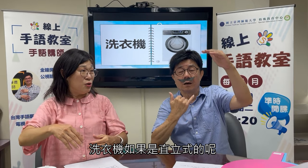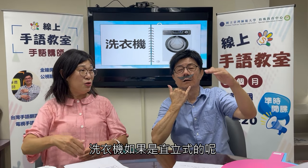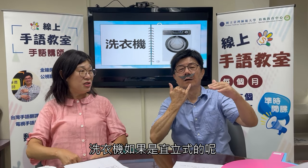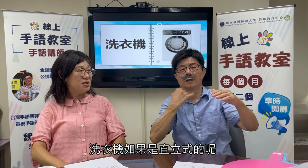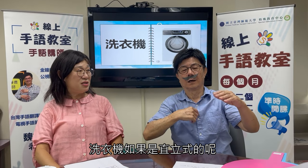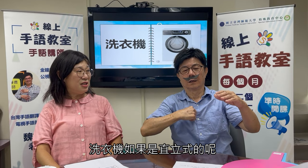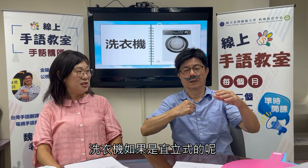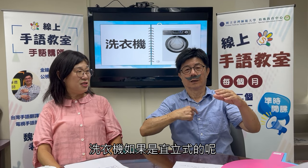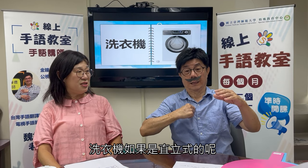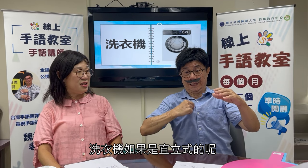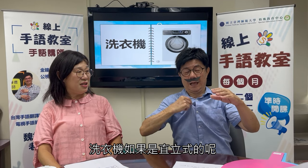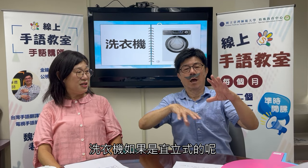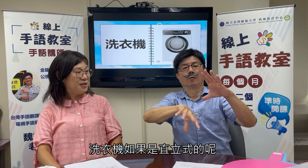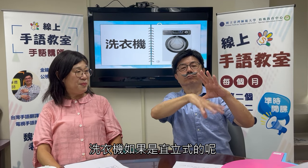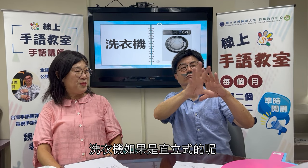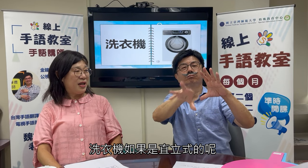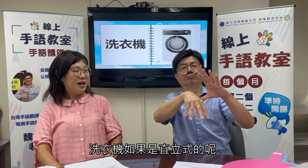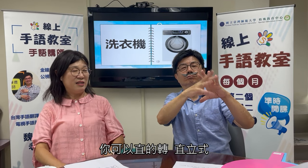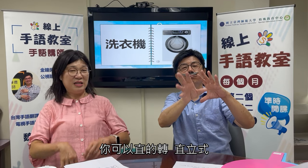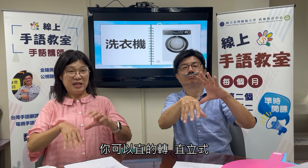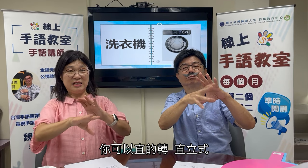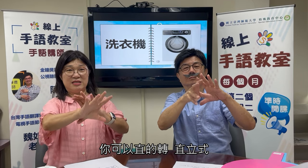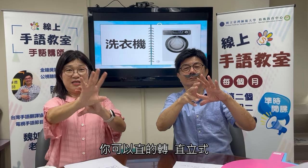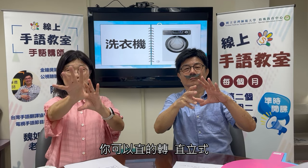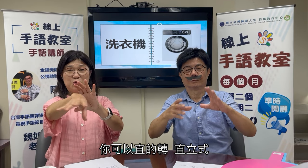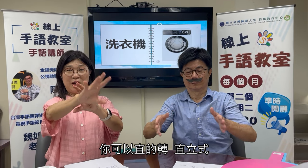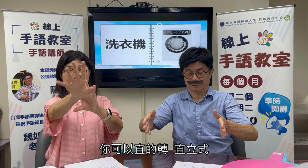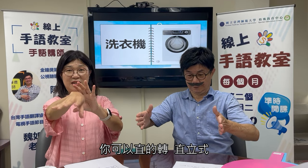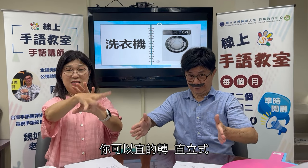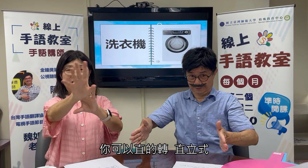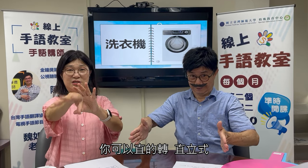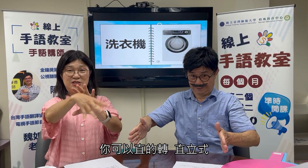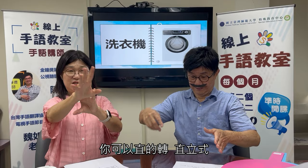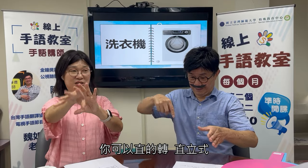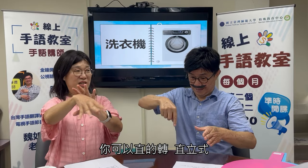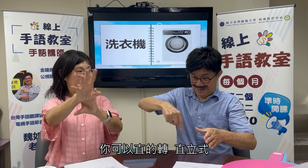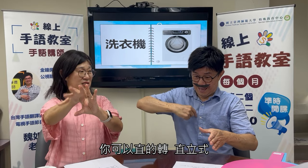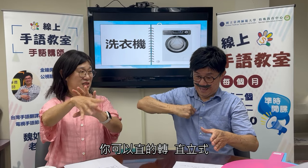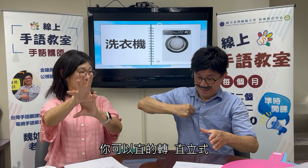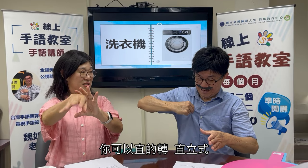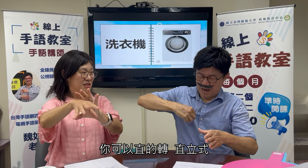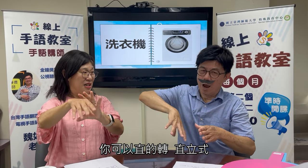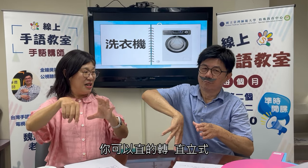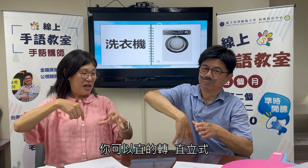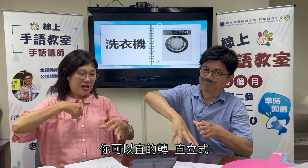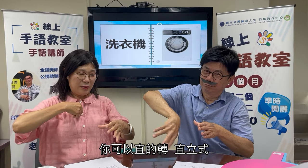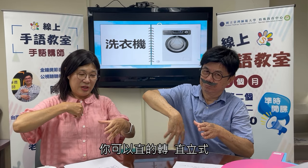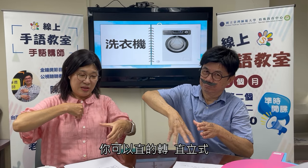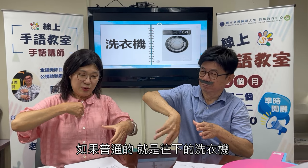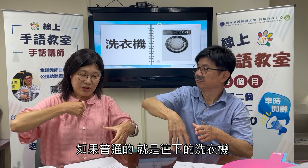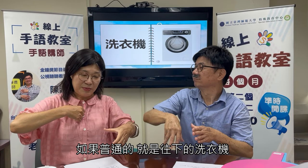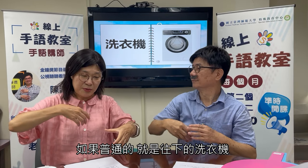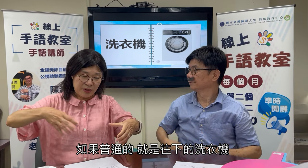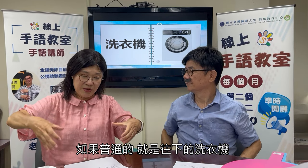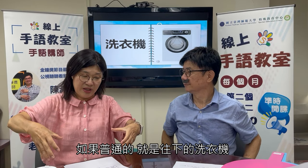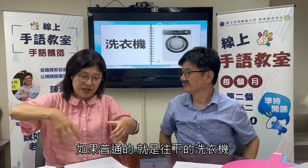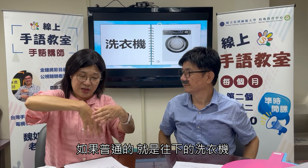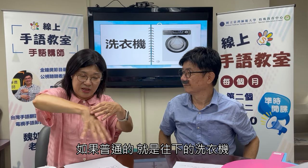果是直立式的呢，你可以直的转，直立式， 如果是普通的就是